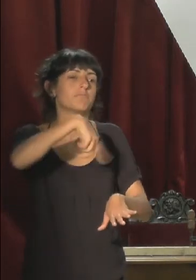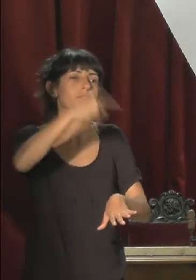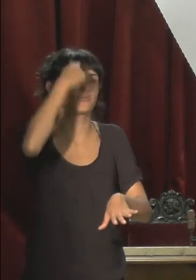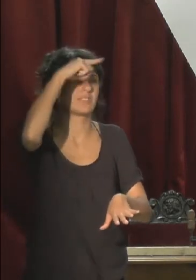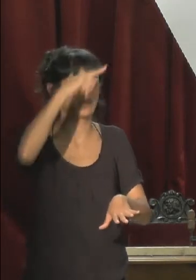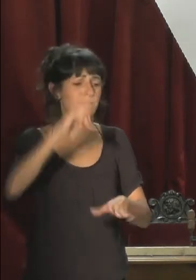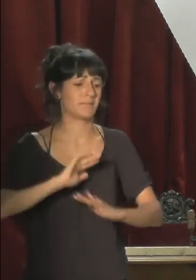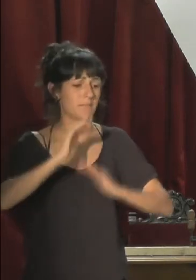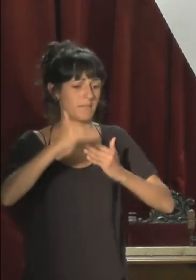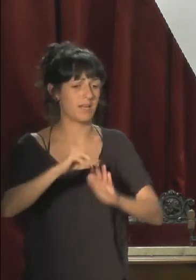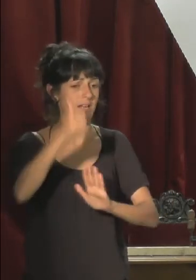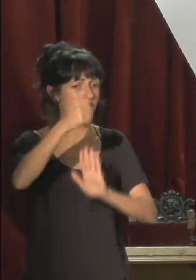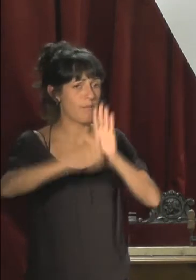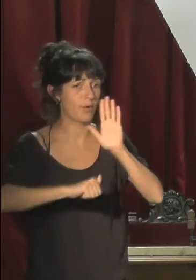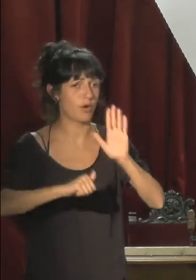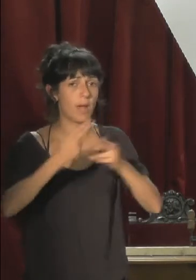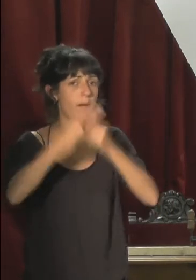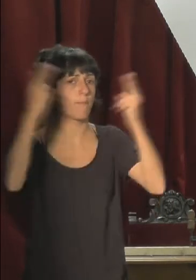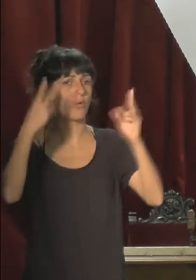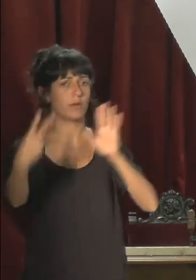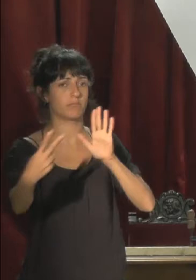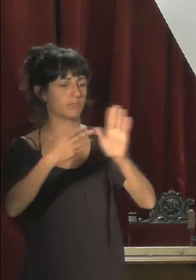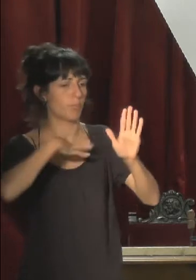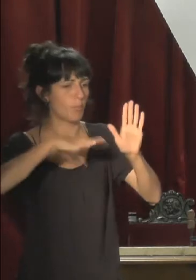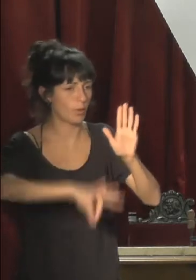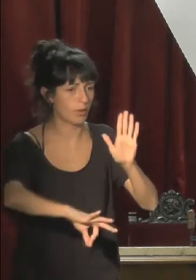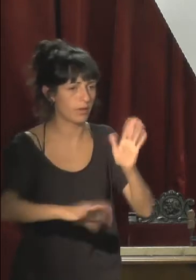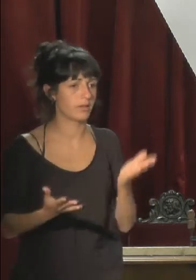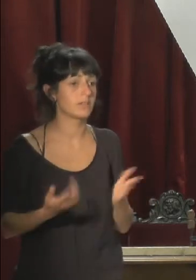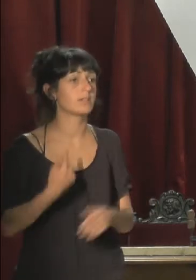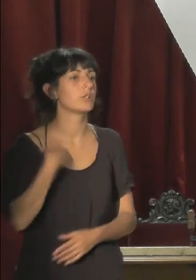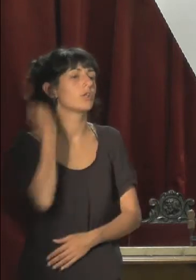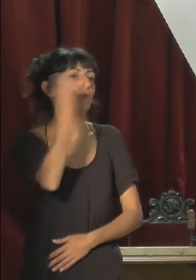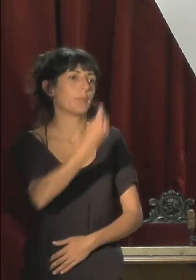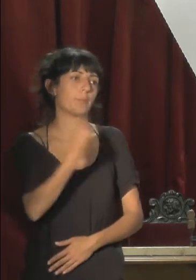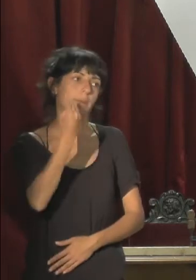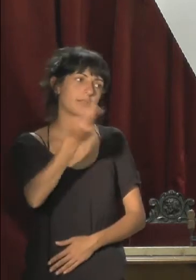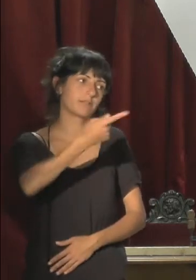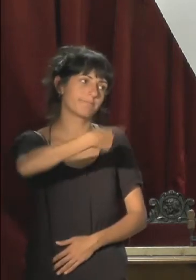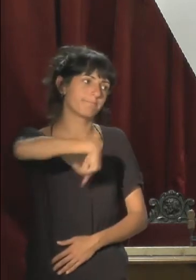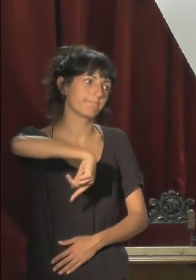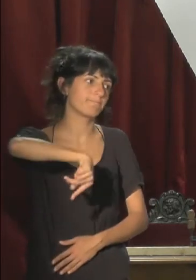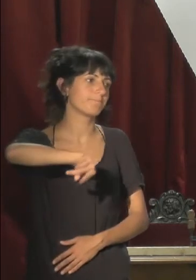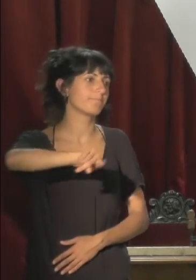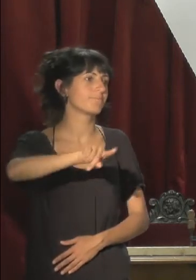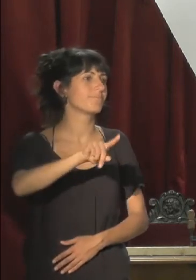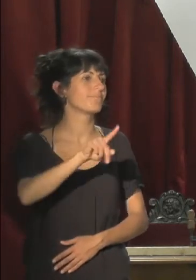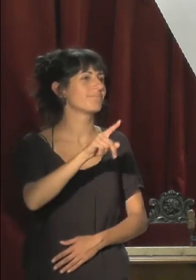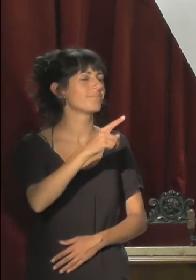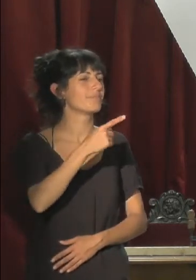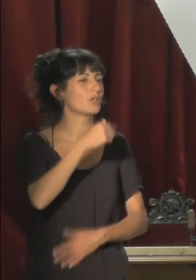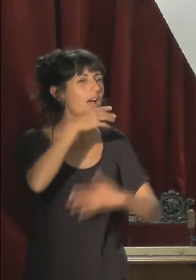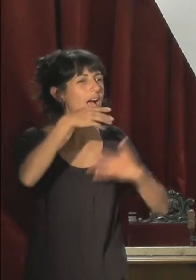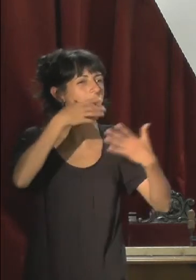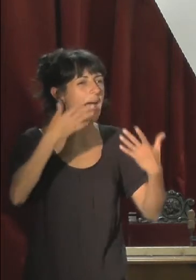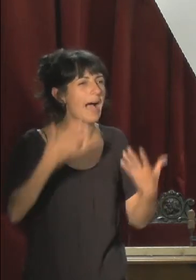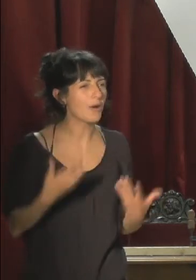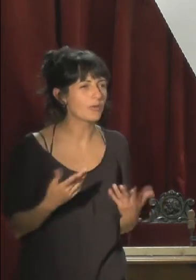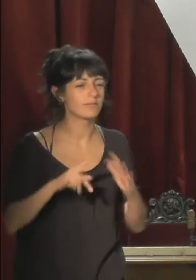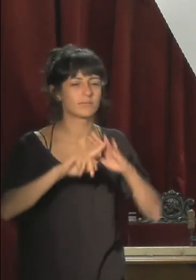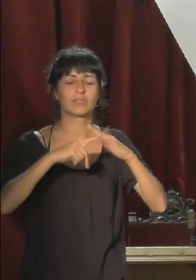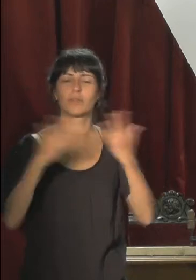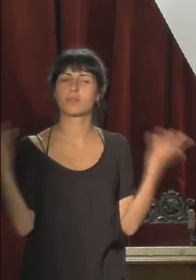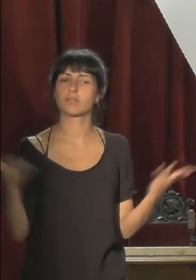coñecido. Eu creo que vivimos unha situación de